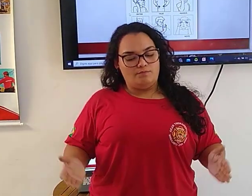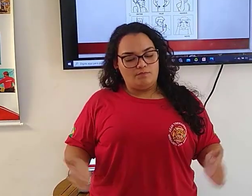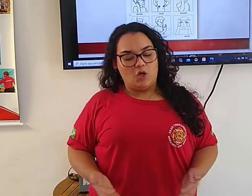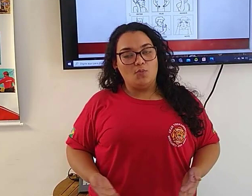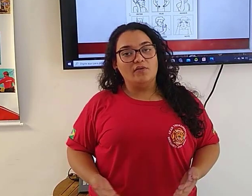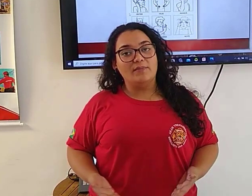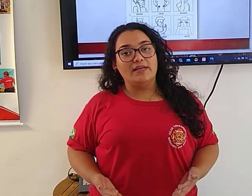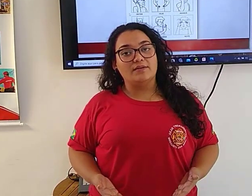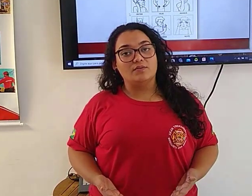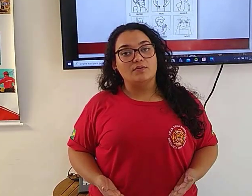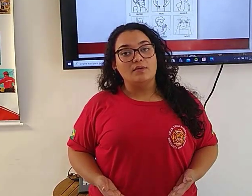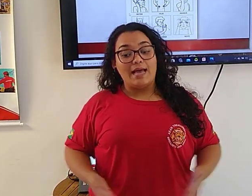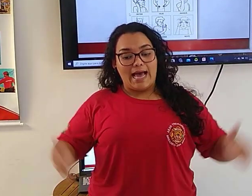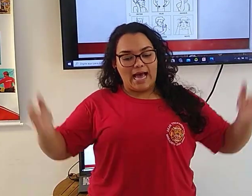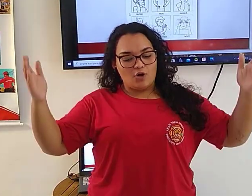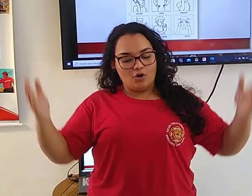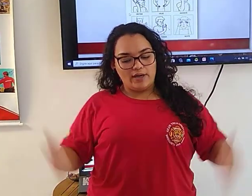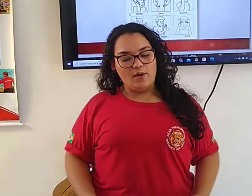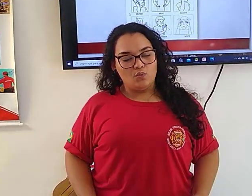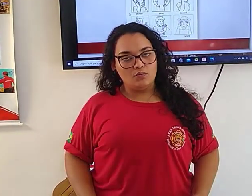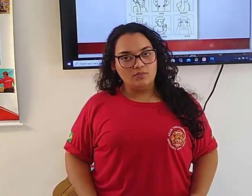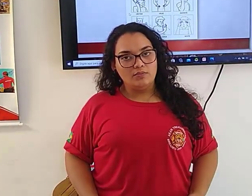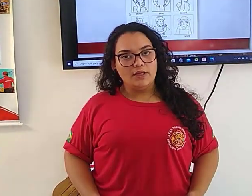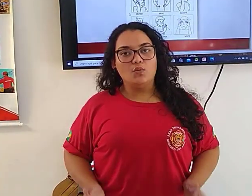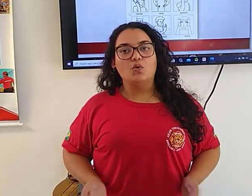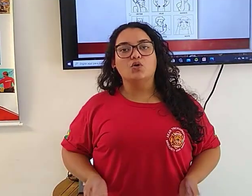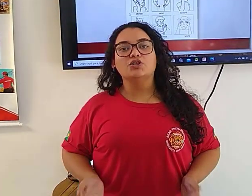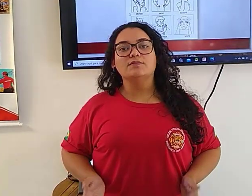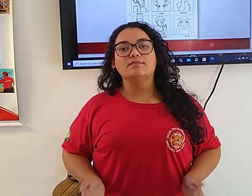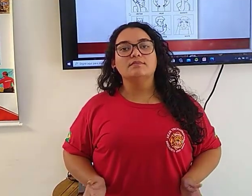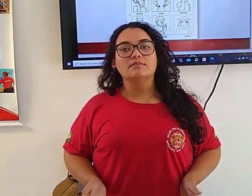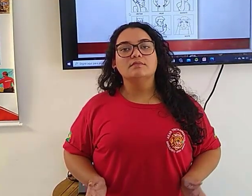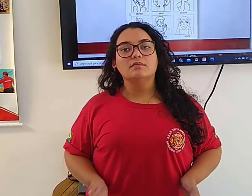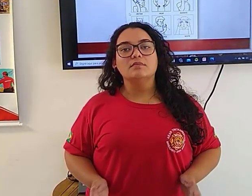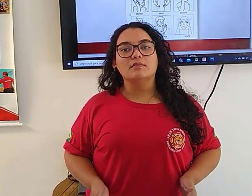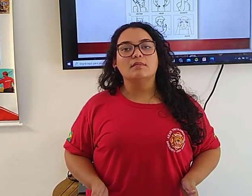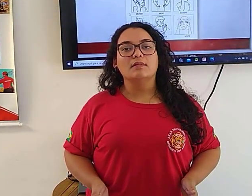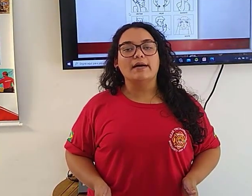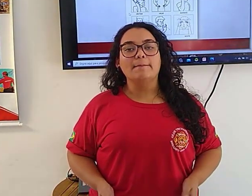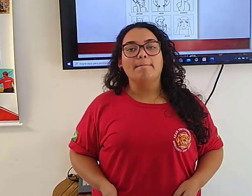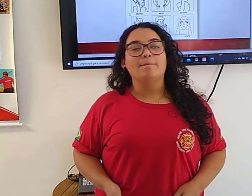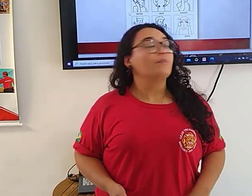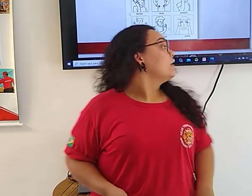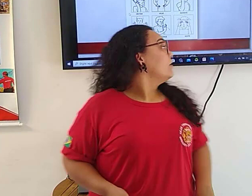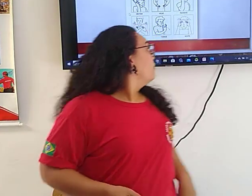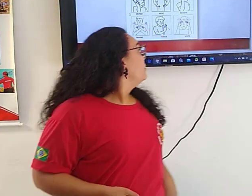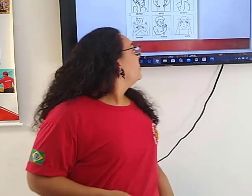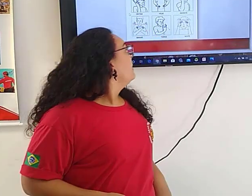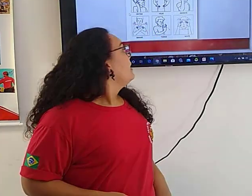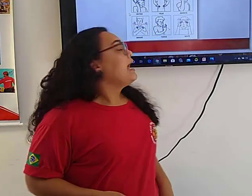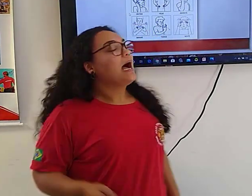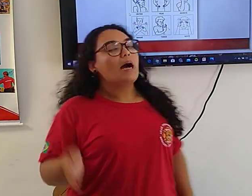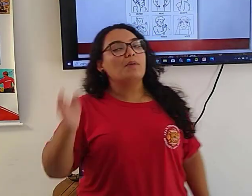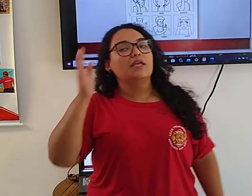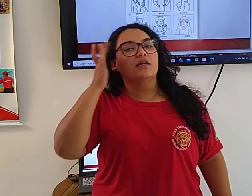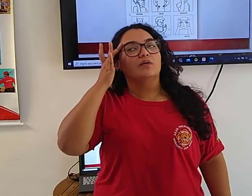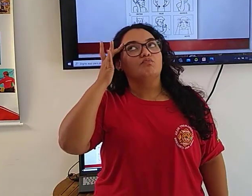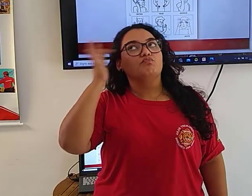ó, o movimento. Agora é um e o hoje, tá? Hoje, amanhã.